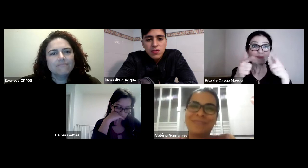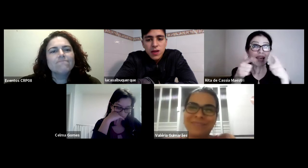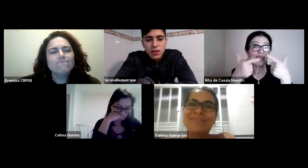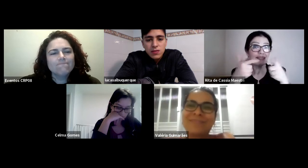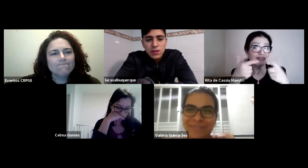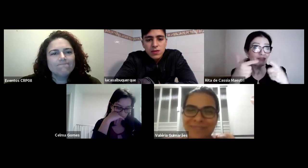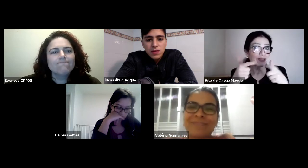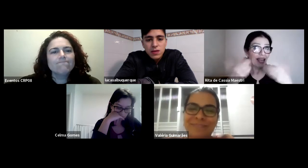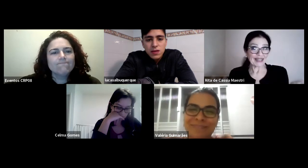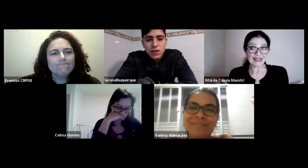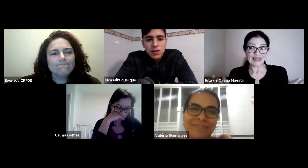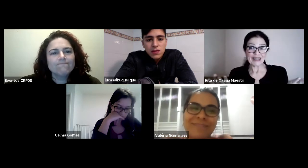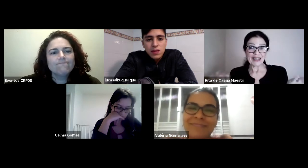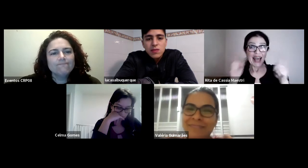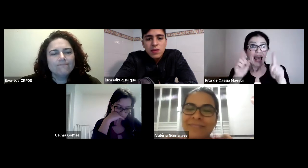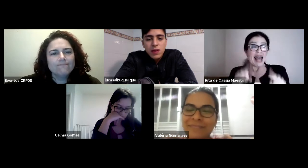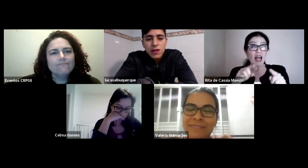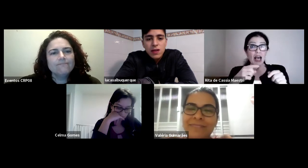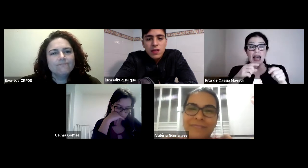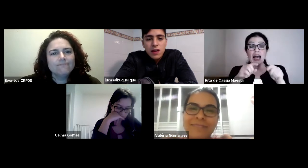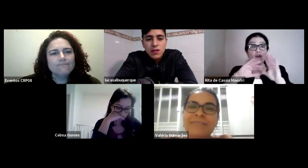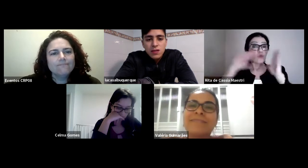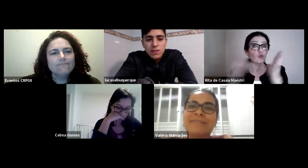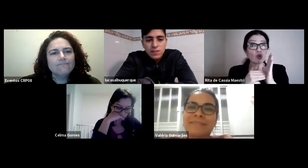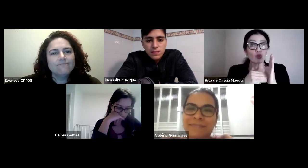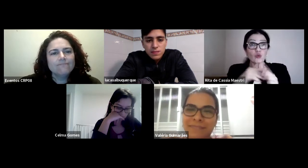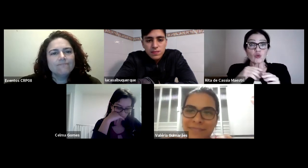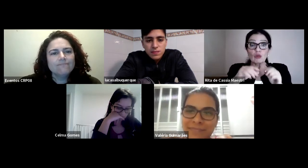são concretos. Nós não temos a materialidade.